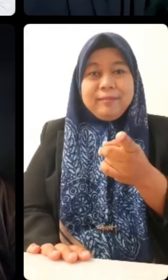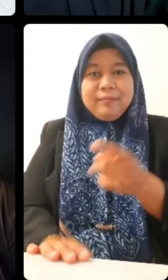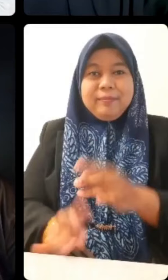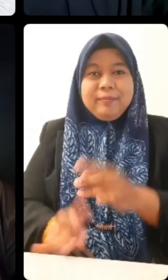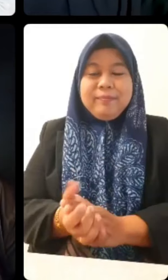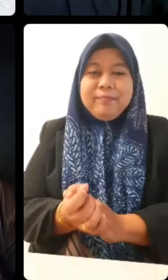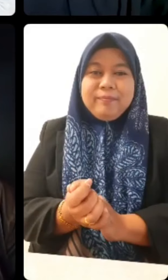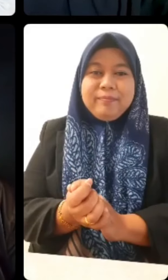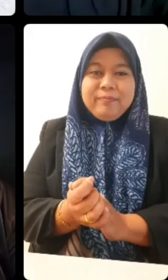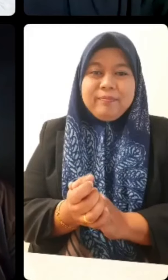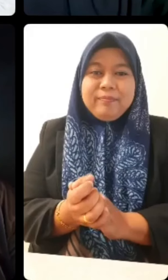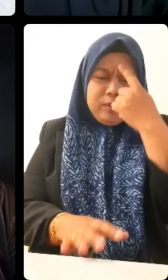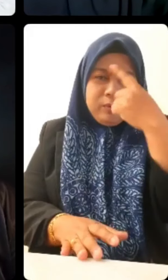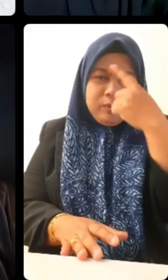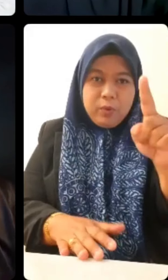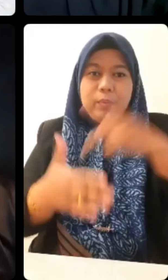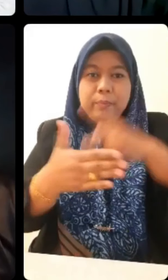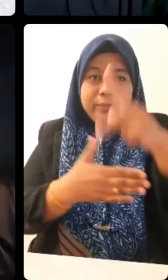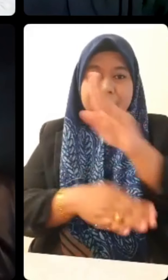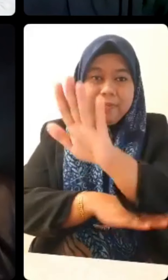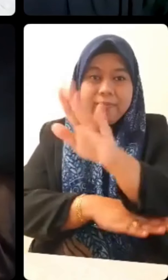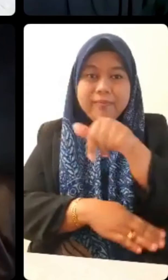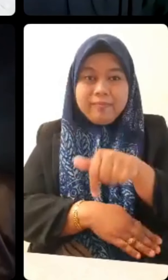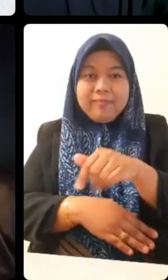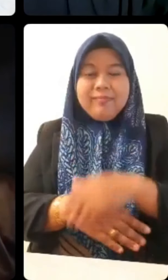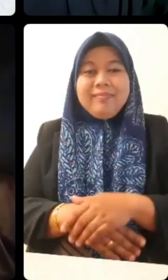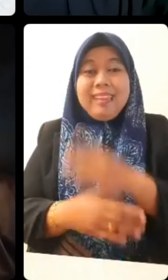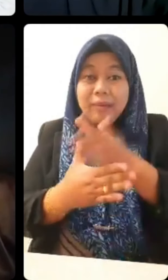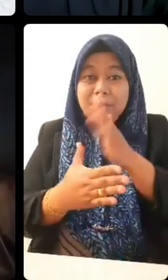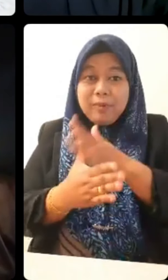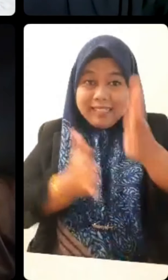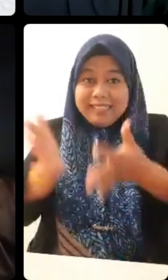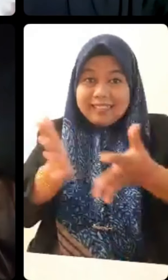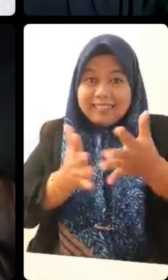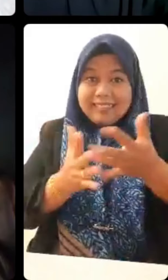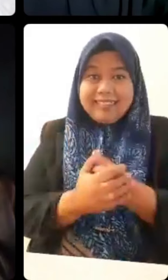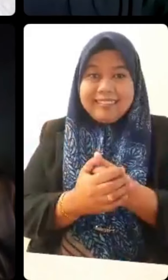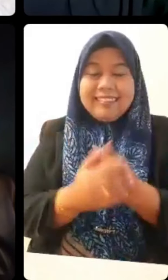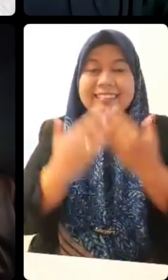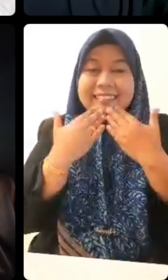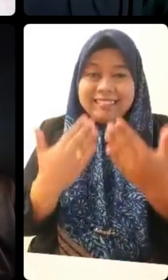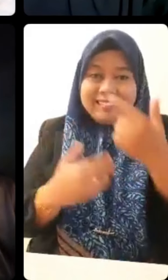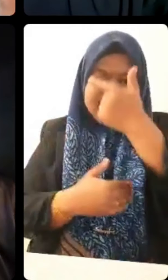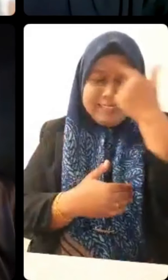sharing season bahasa isyarat untuk semua. Okey, terima kasih kerana menjemput saya dan sahabat-sahabat saya.